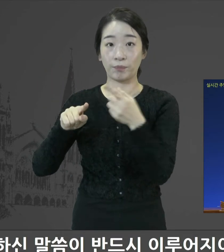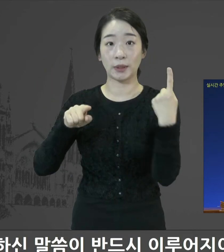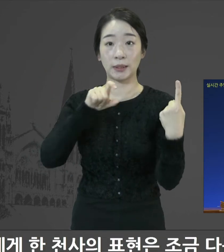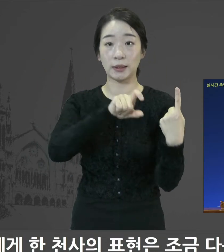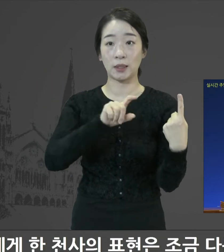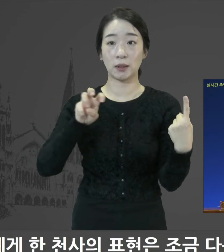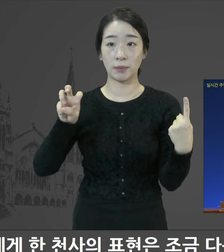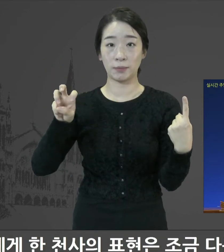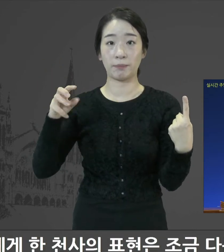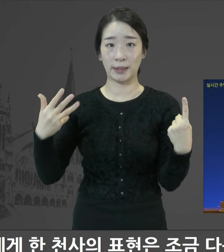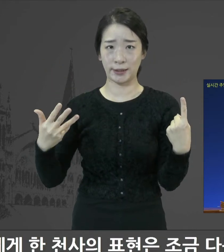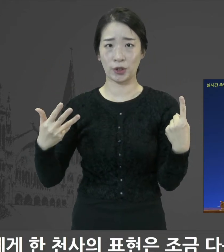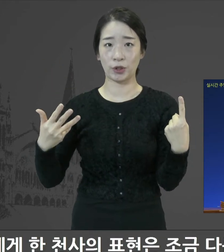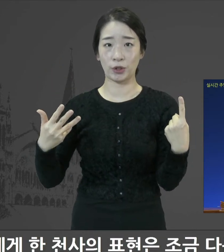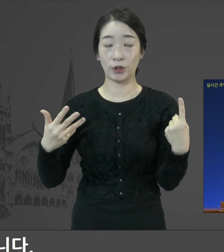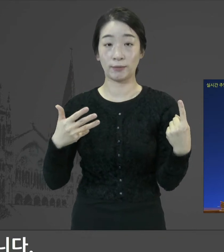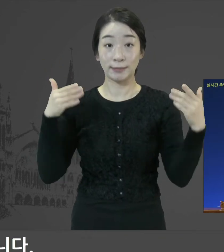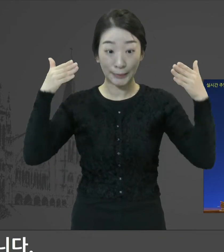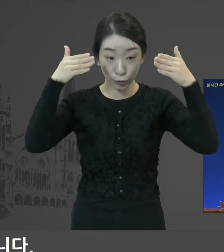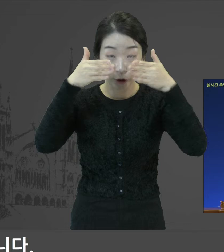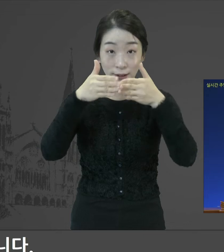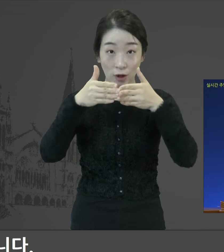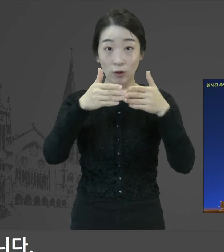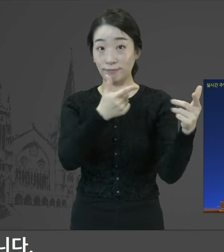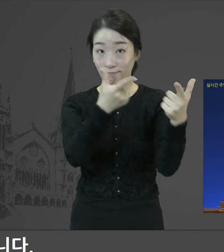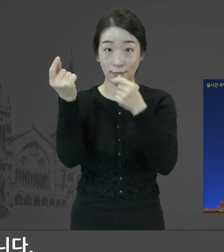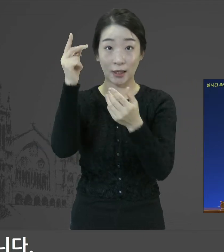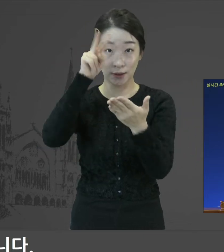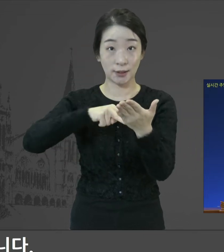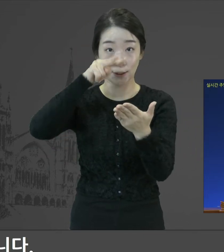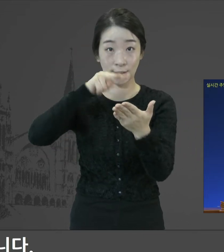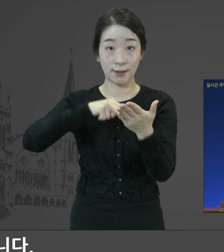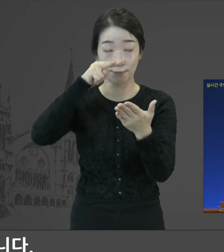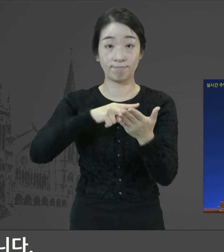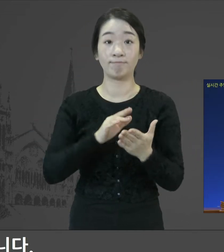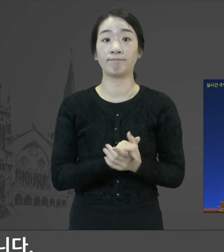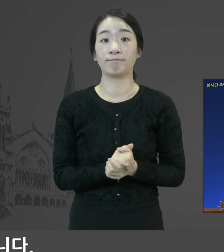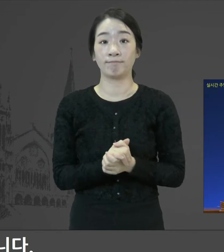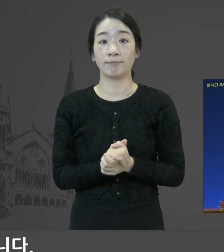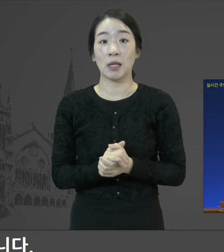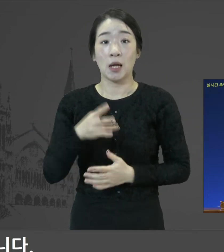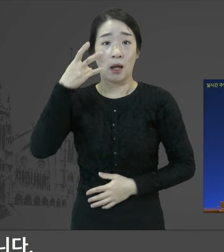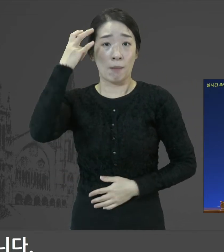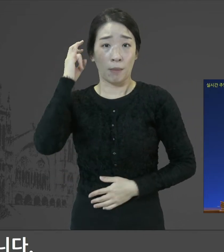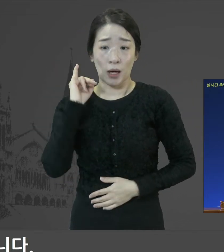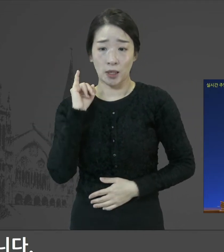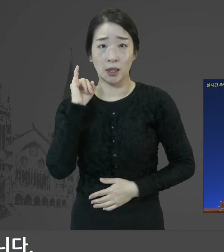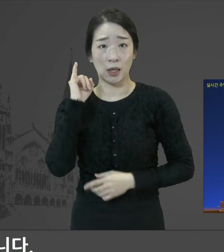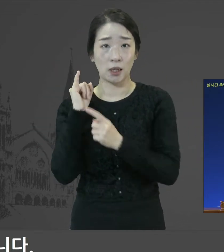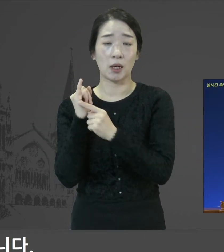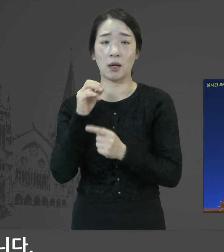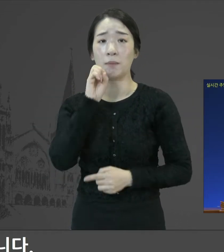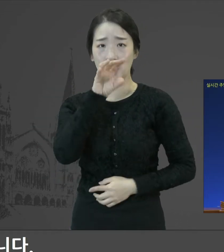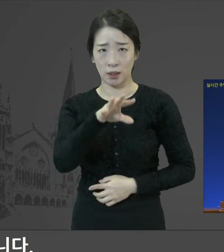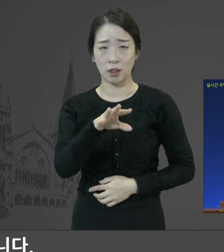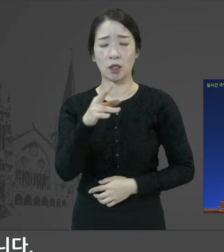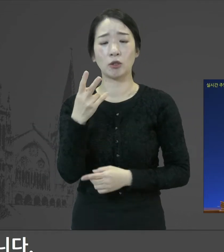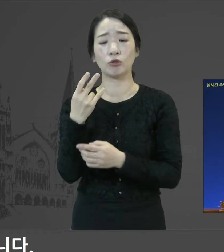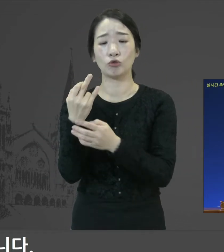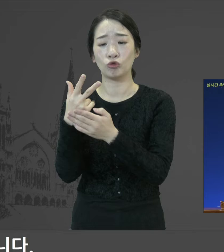38절 찾으셨죠? 자, 집중해서 읽어야 됩니다. 집중해서 읽기 시작합니다. 마리아가 이르되